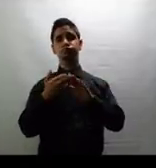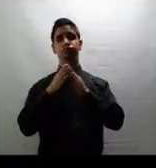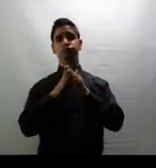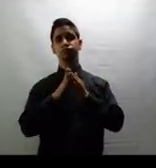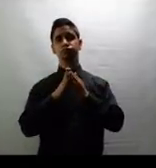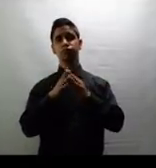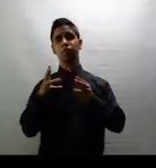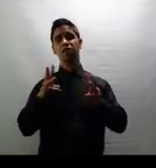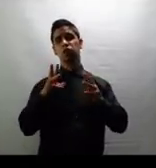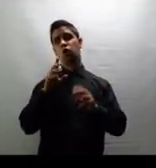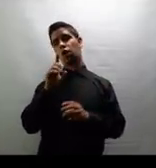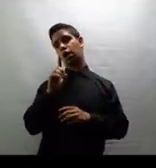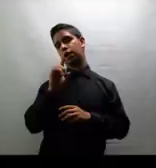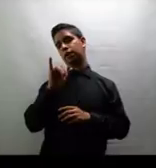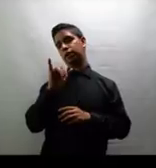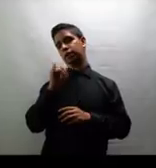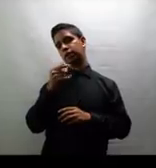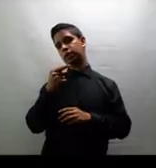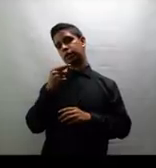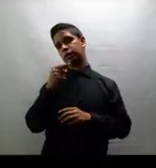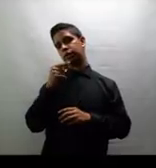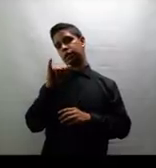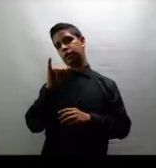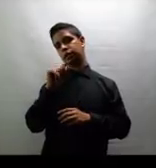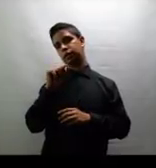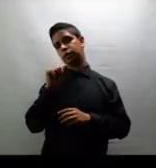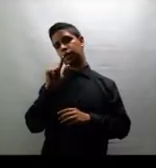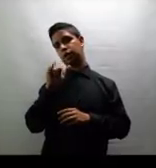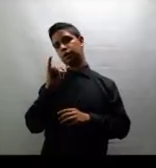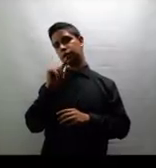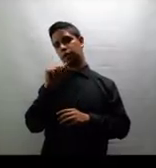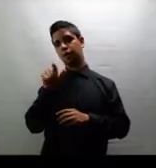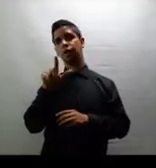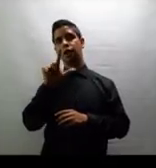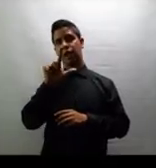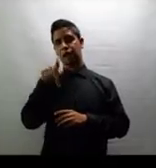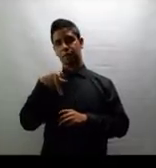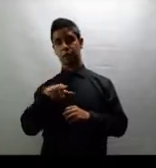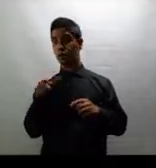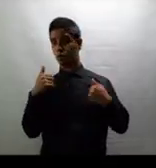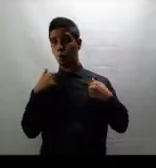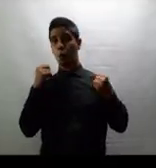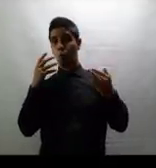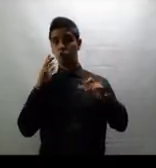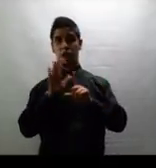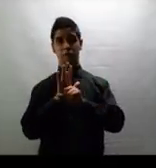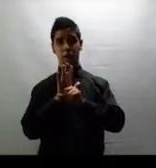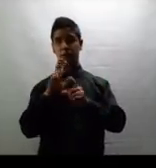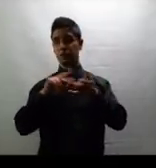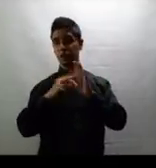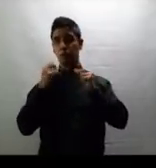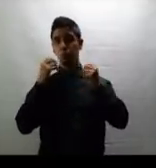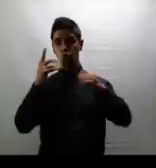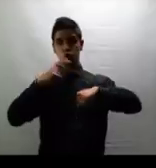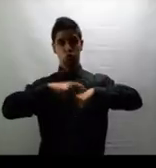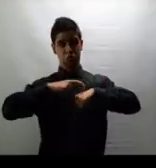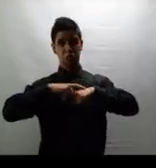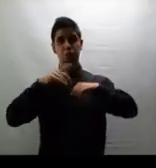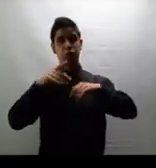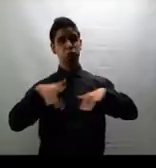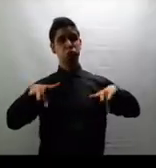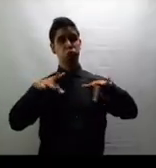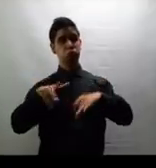lp como decimos de aquel momento y que pues tuvo mucho éxito estuvo bastante tiempo en cartelera aquí en las